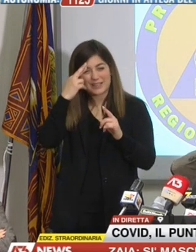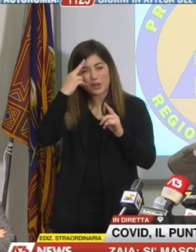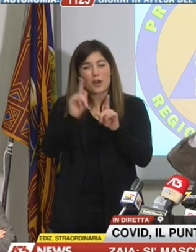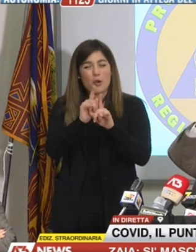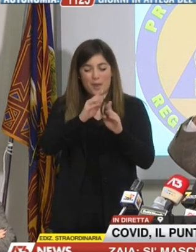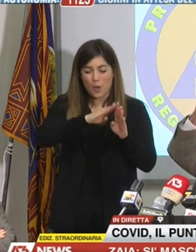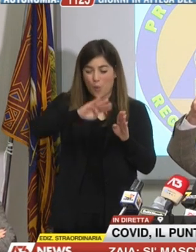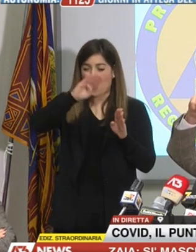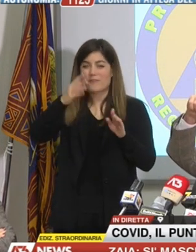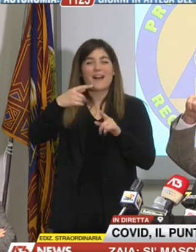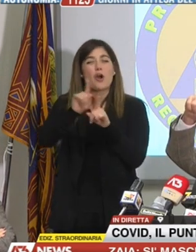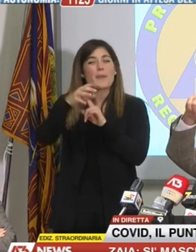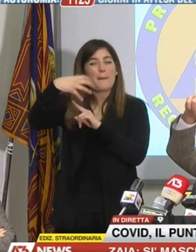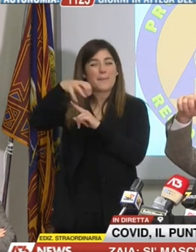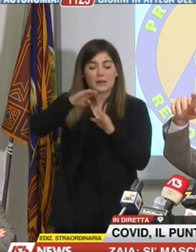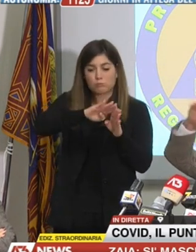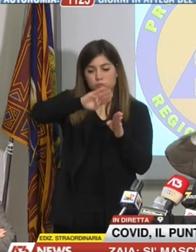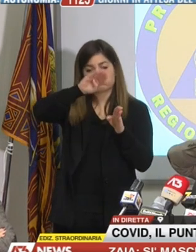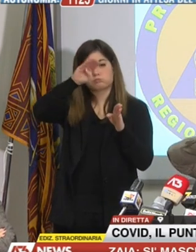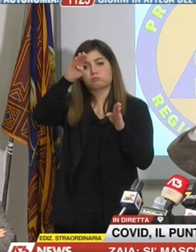no? L'inizio, l'impennarsi